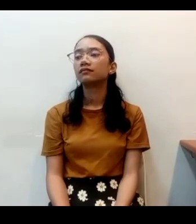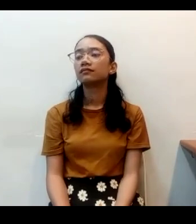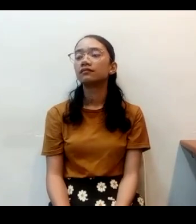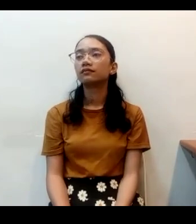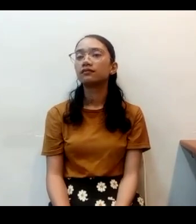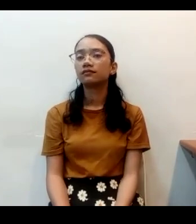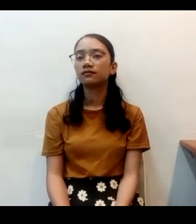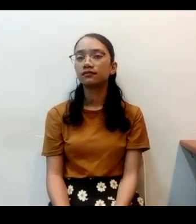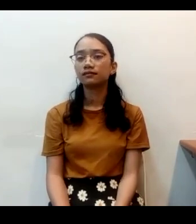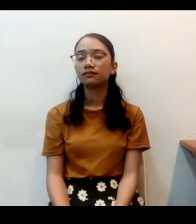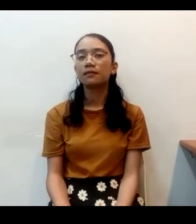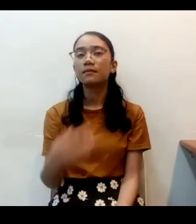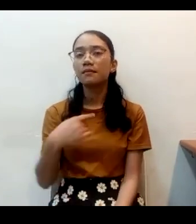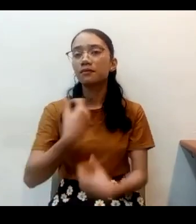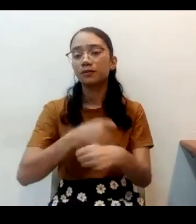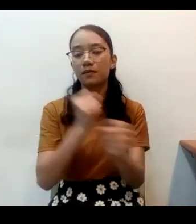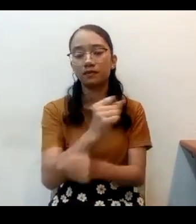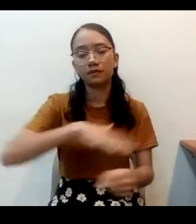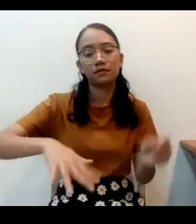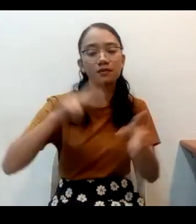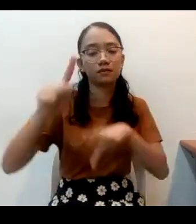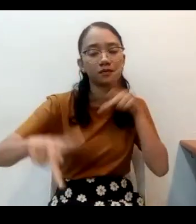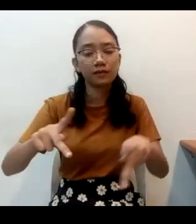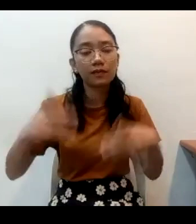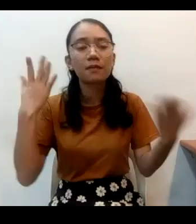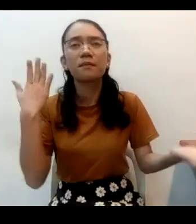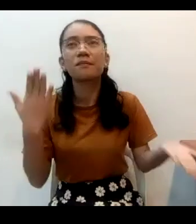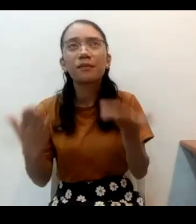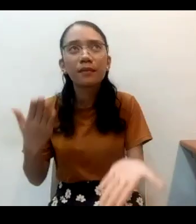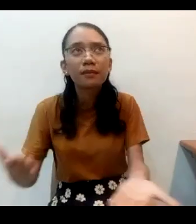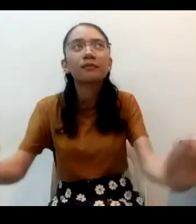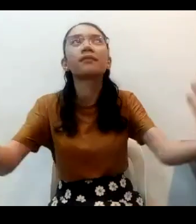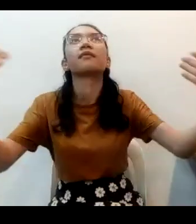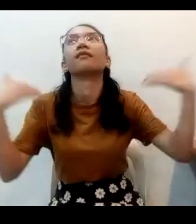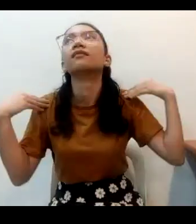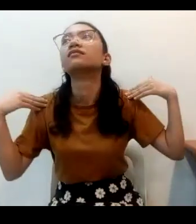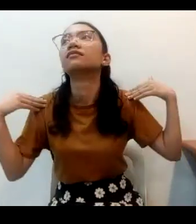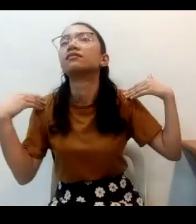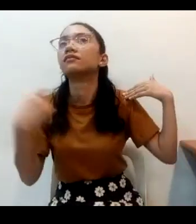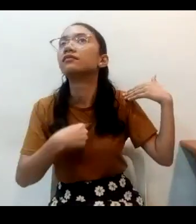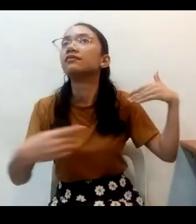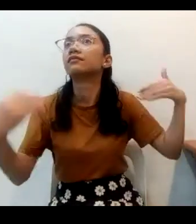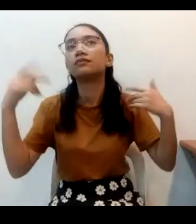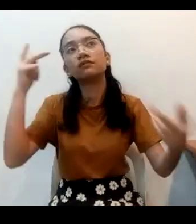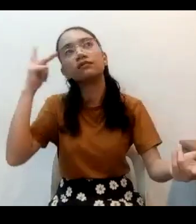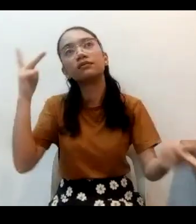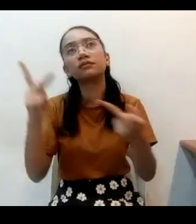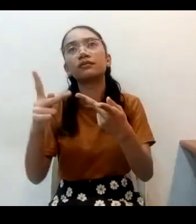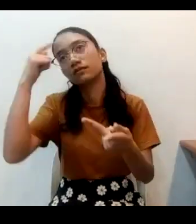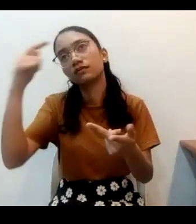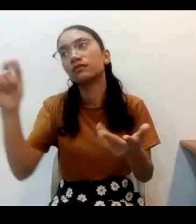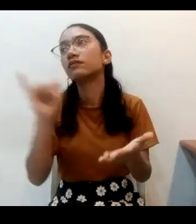yung gumawa ng lahat ng mga taong ito. Ibig sabihin, meron akong layunin para sa mga bagay na ito.